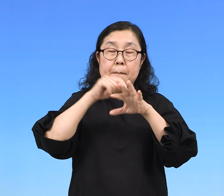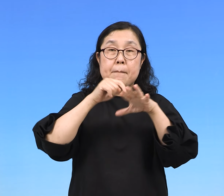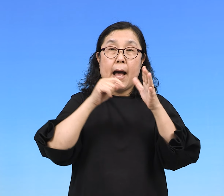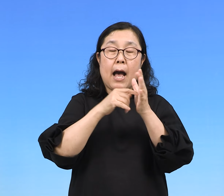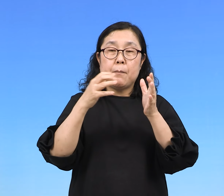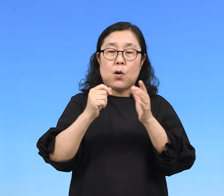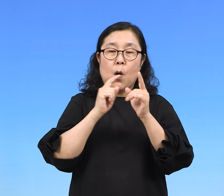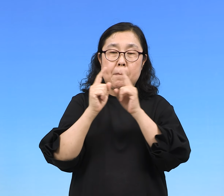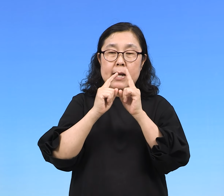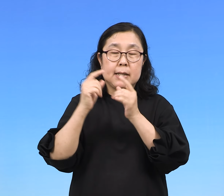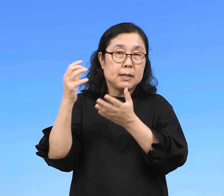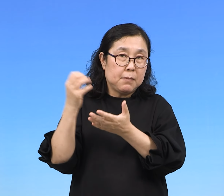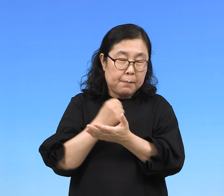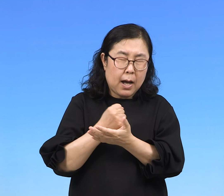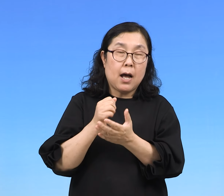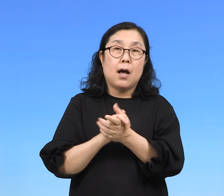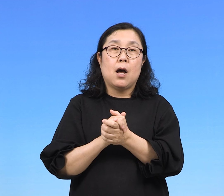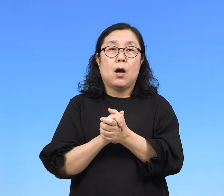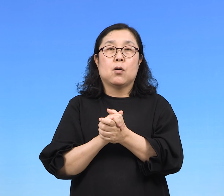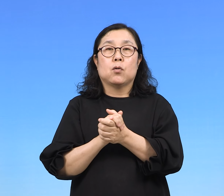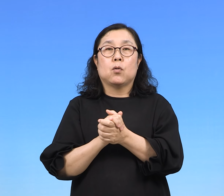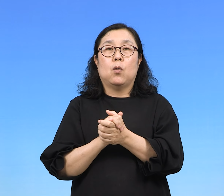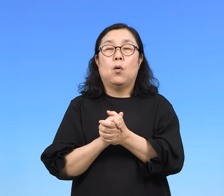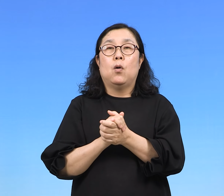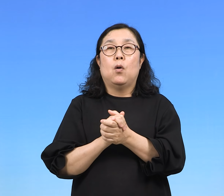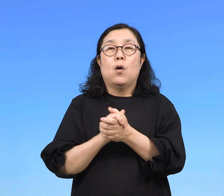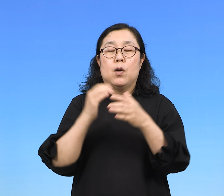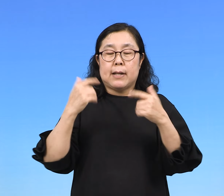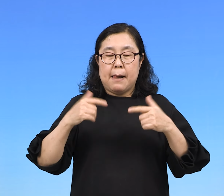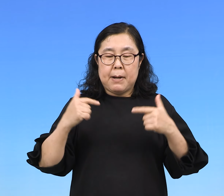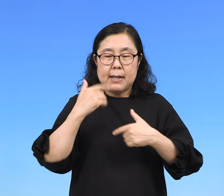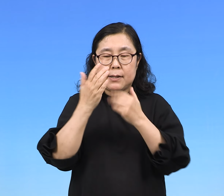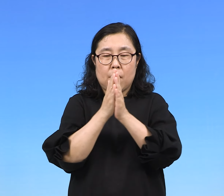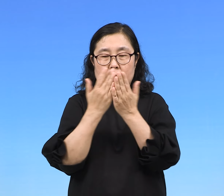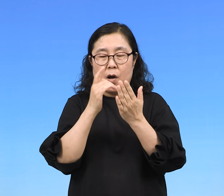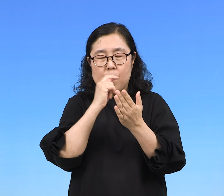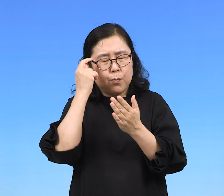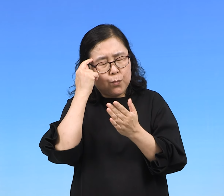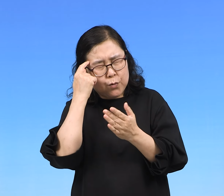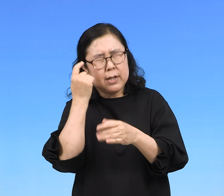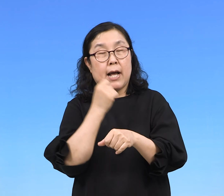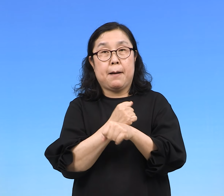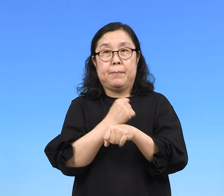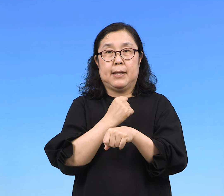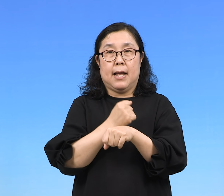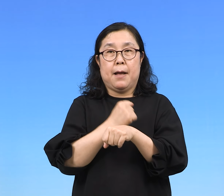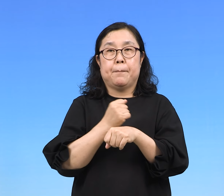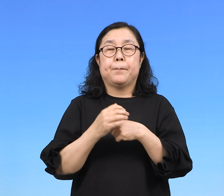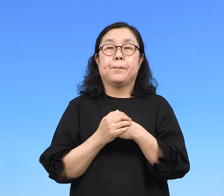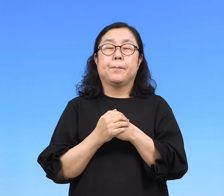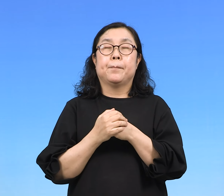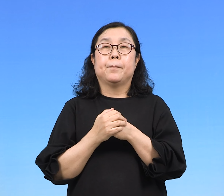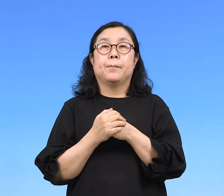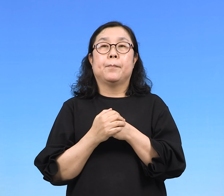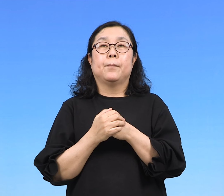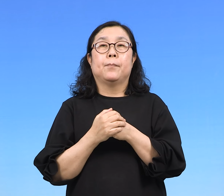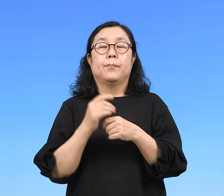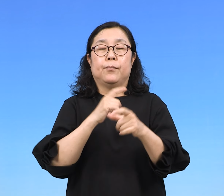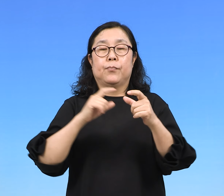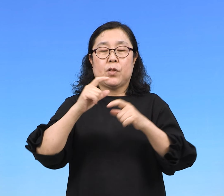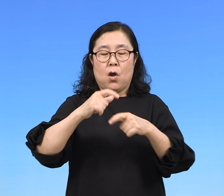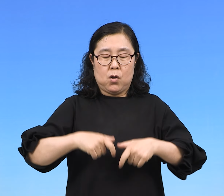간절한 마음으로 말씀을 받고 이것이 그러한가 하여 날마다 성경을 상고함으로. 여러분, 제가 여러 그 번역 성경을 가지고